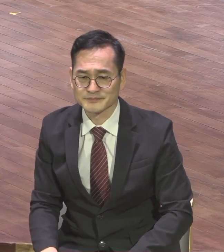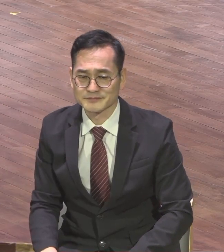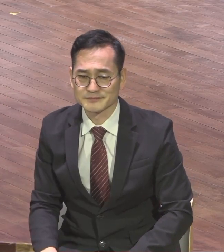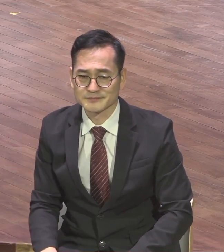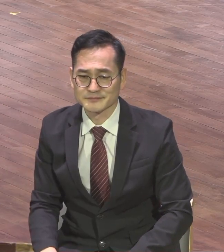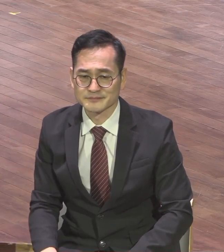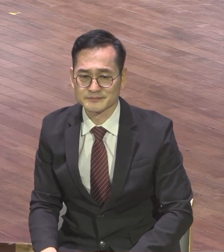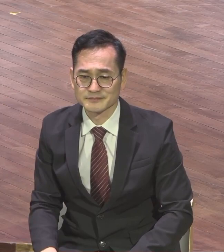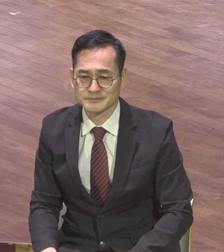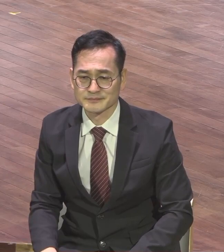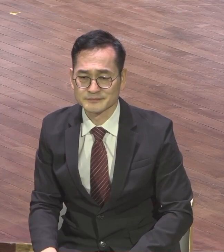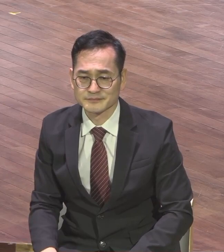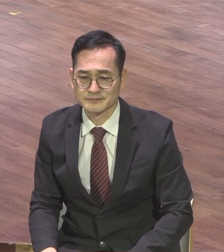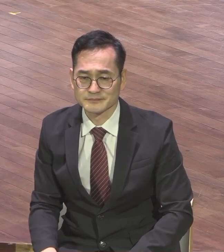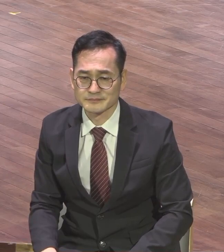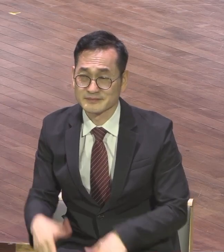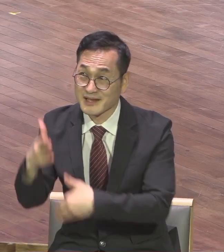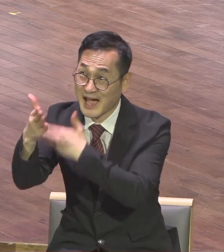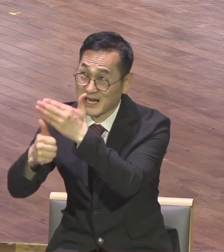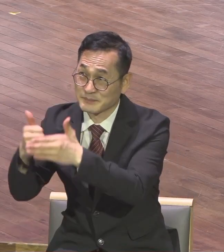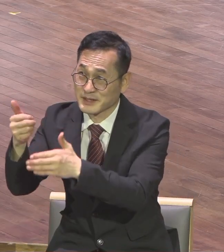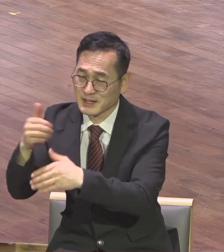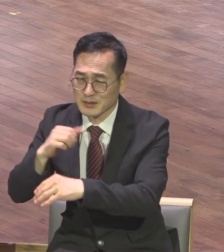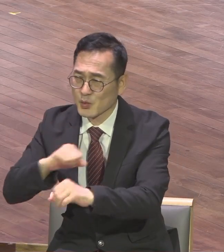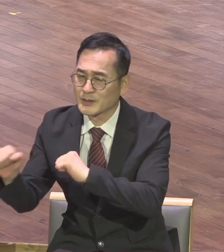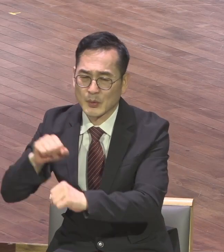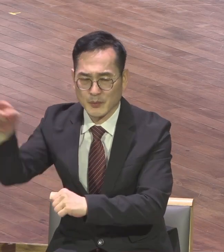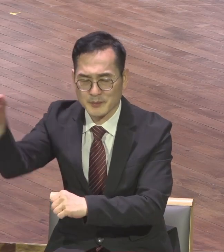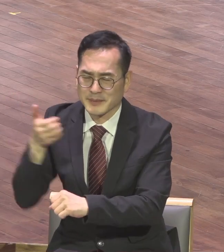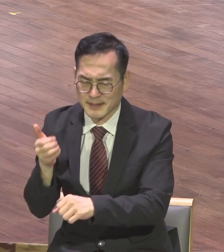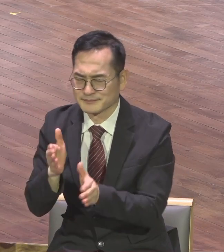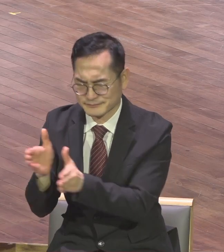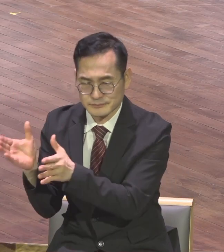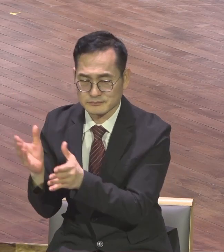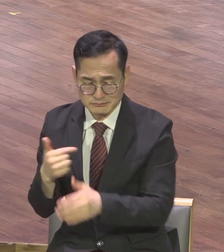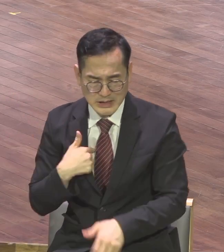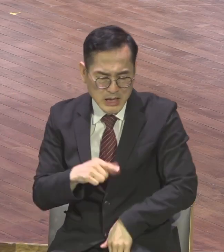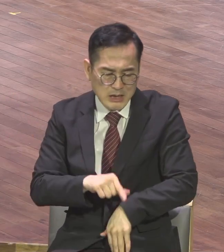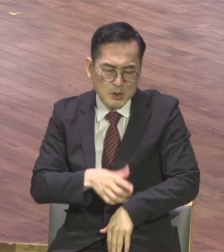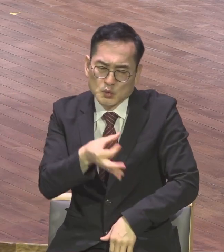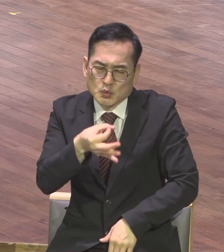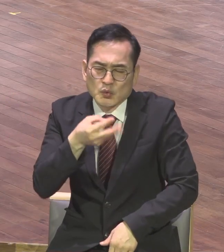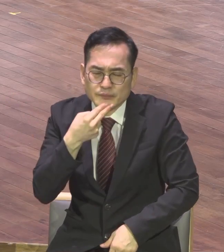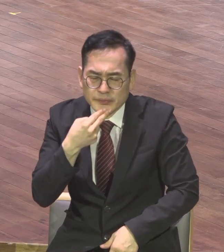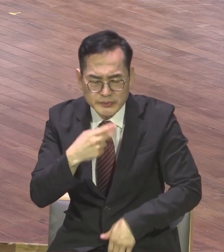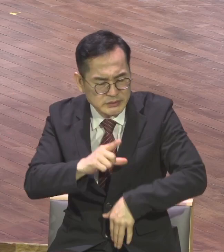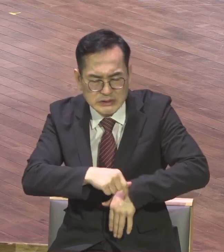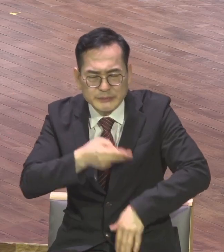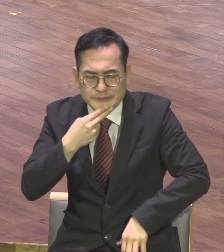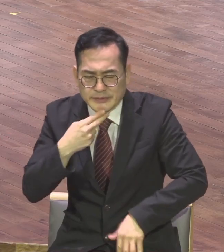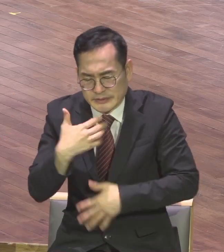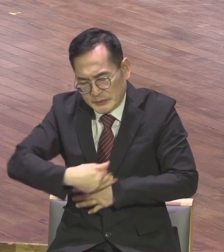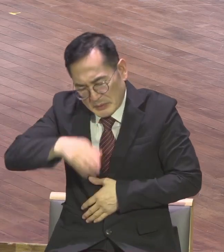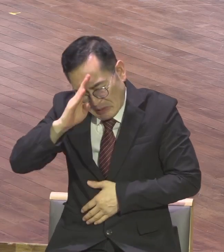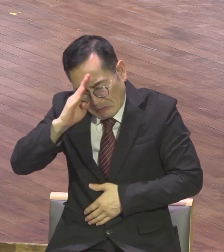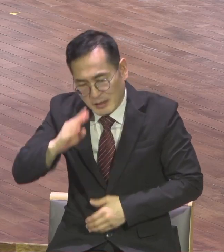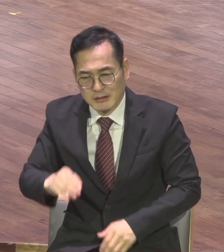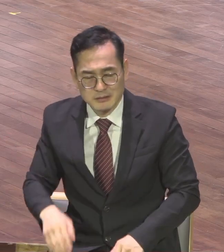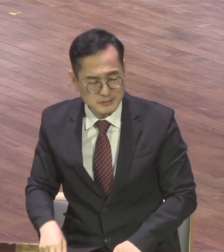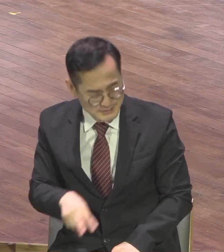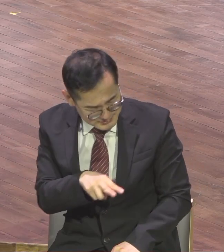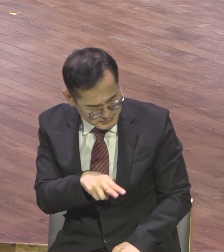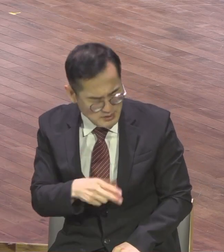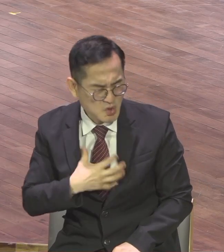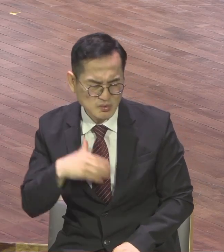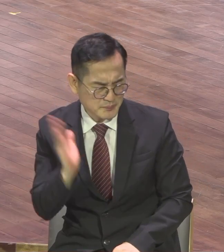바랍니다. 내가 뭘 합니까? 난 돈이 없어서, 나는 뭐 시간이 없어서, 나는 몸이 안 좋아서. 걱정하지 말아야